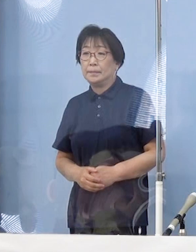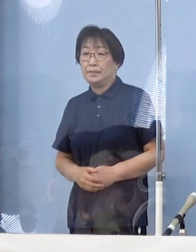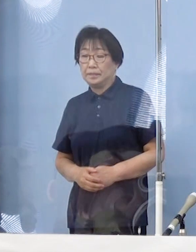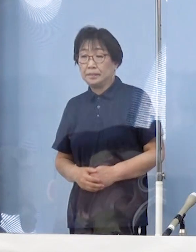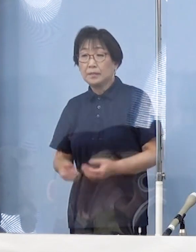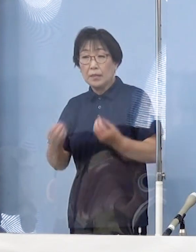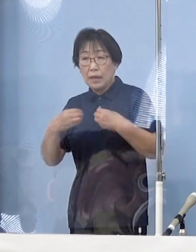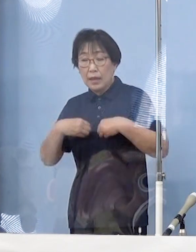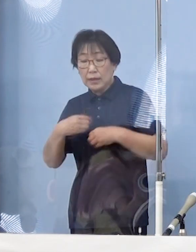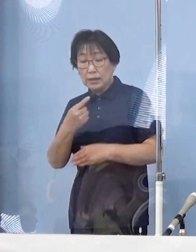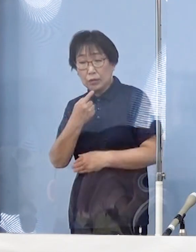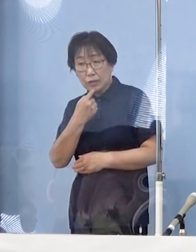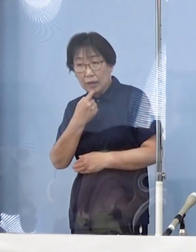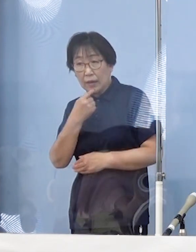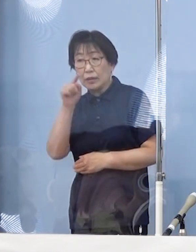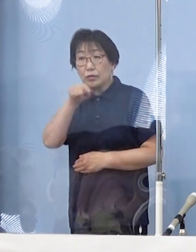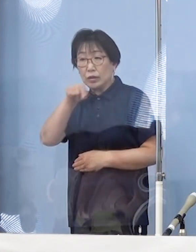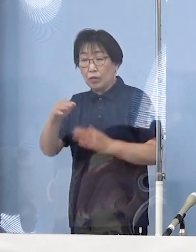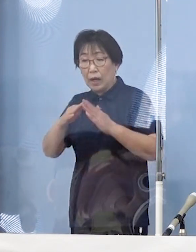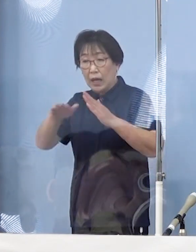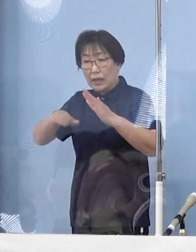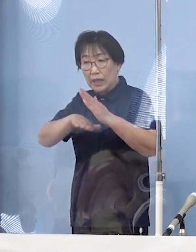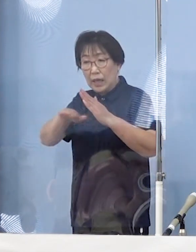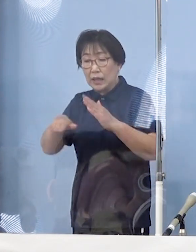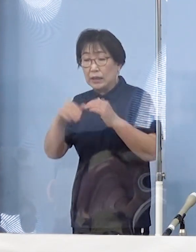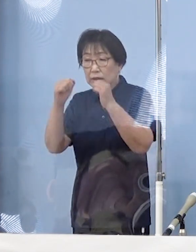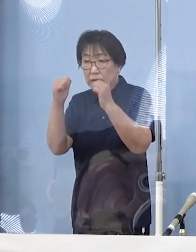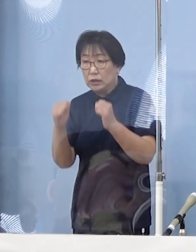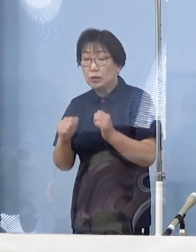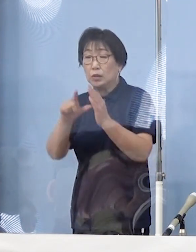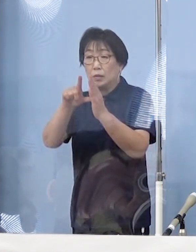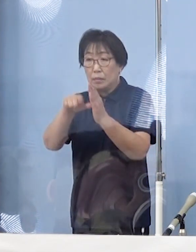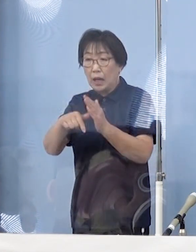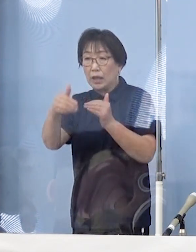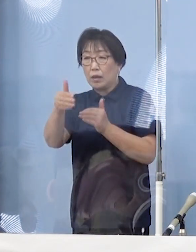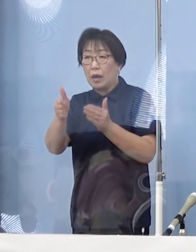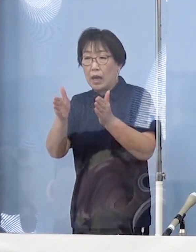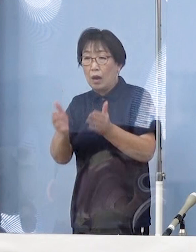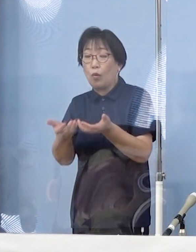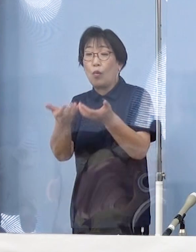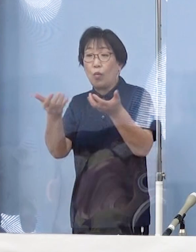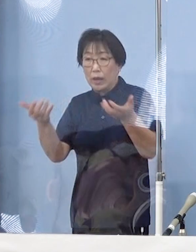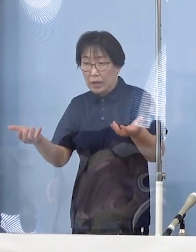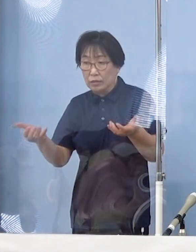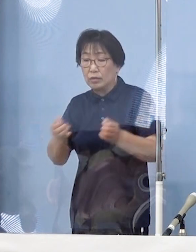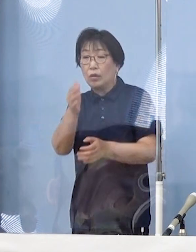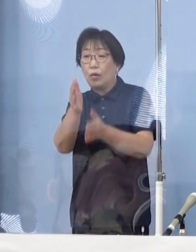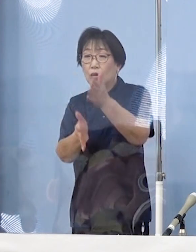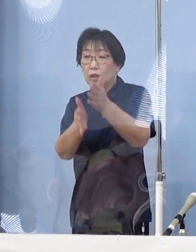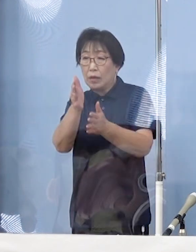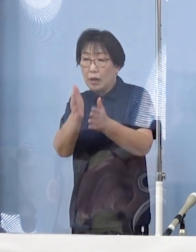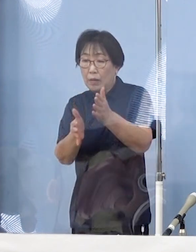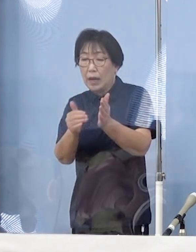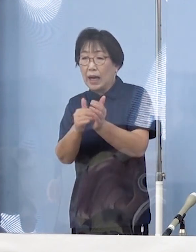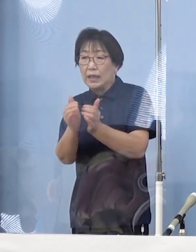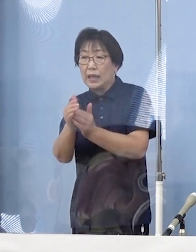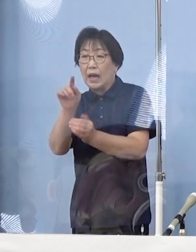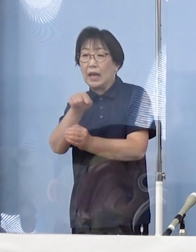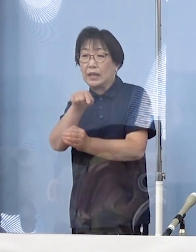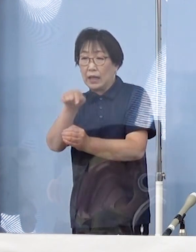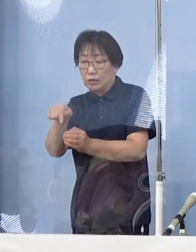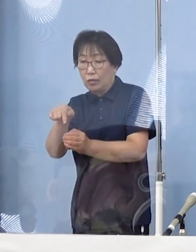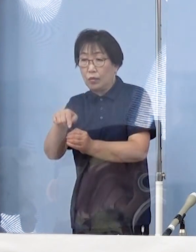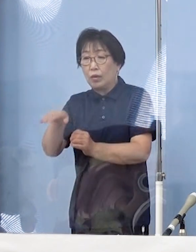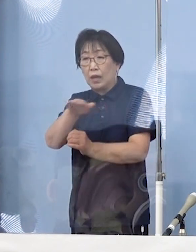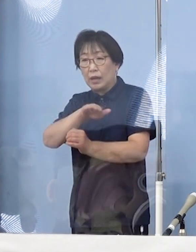感染が疑われる方が家庭内にいらっしゃる場合には、部屋を分ける、お世話は限られた方で行う、全員マスク